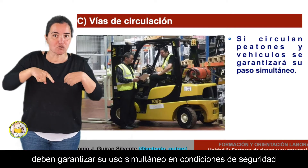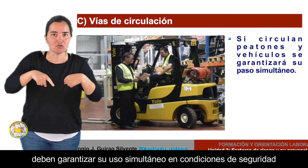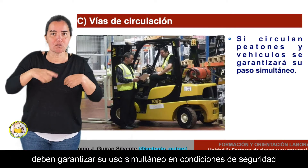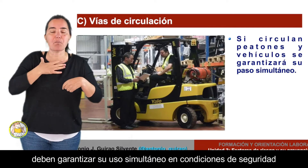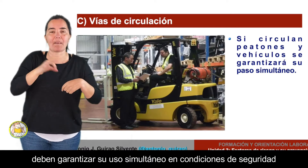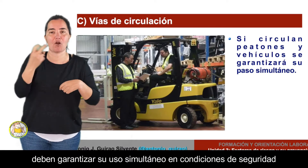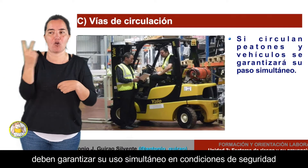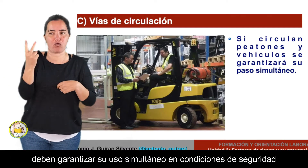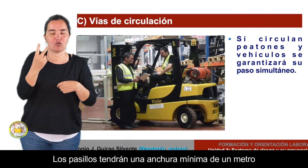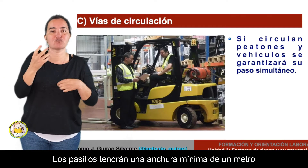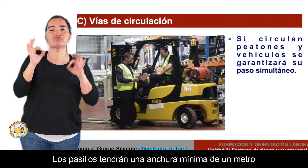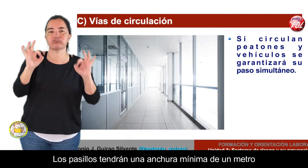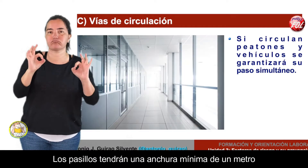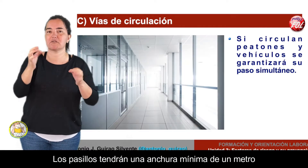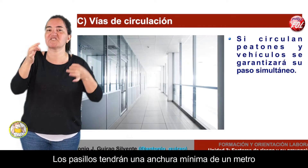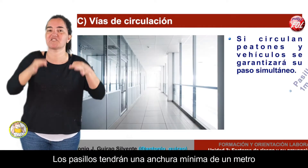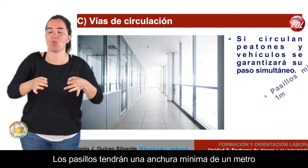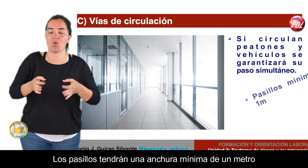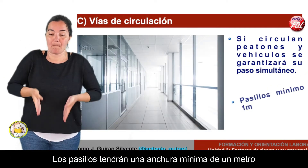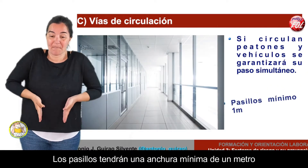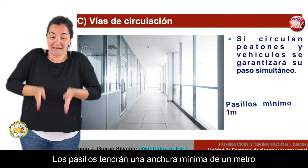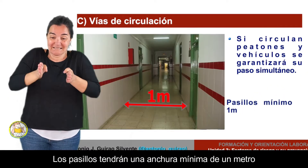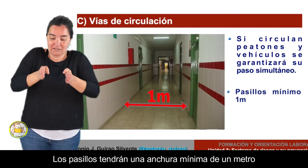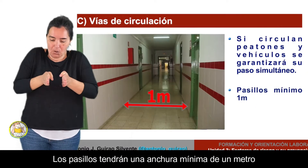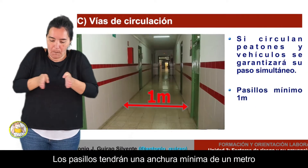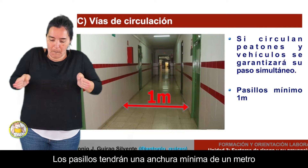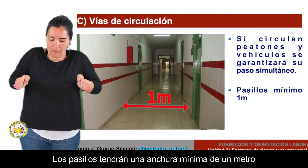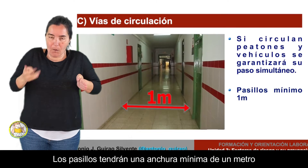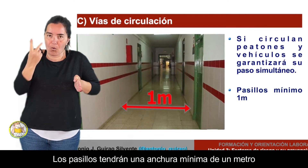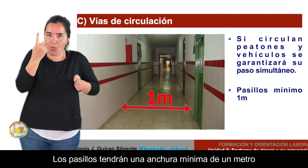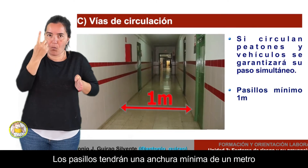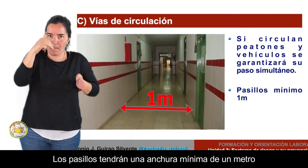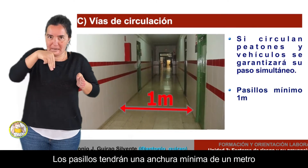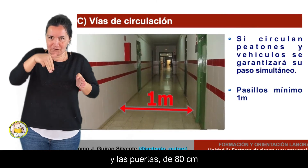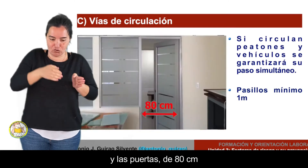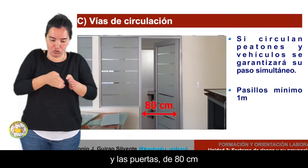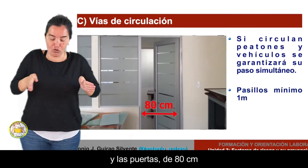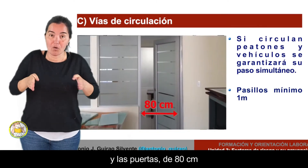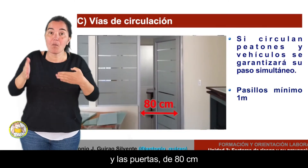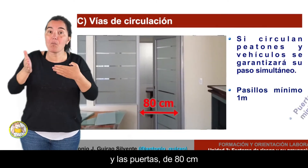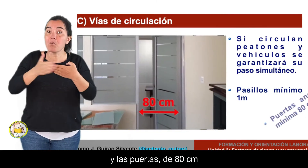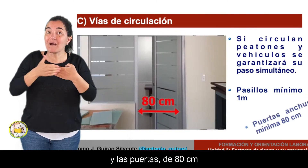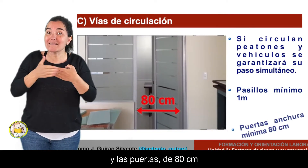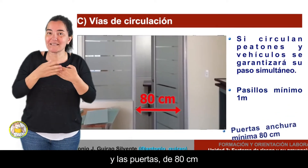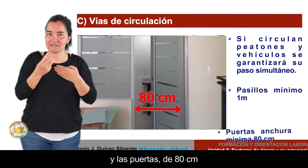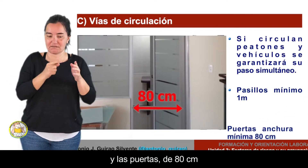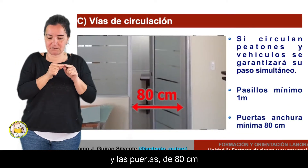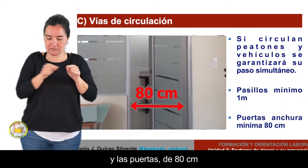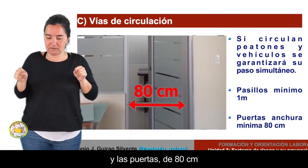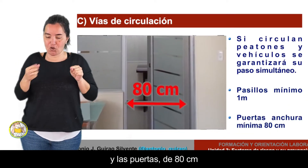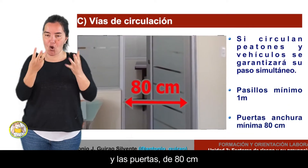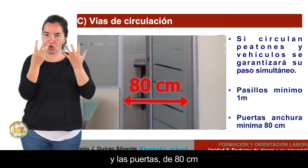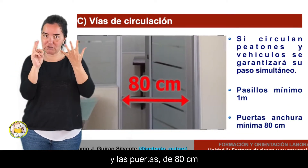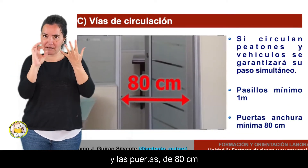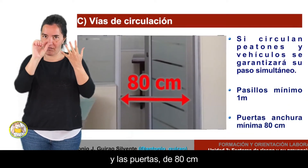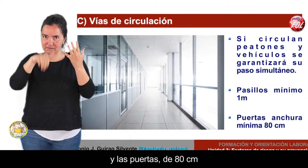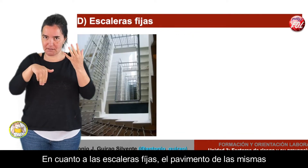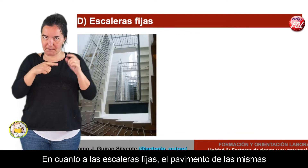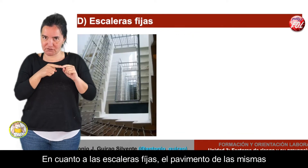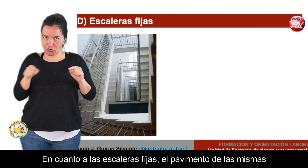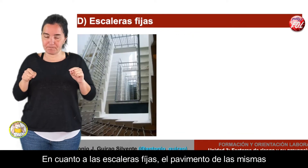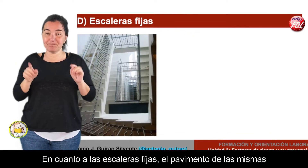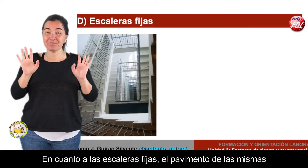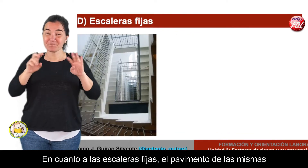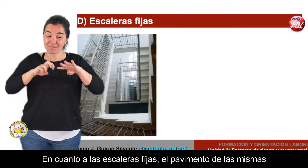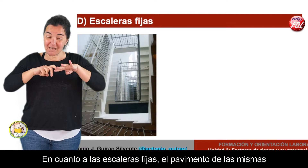en condiciones de seguridad. Los pasillos tendrán una anchura mínima de 1 metro y las puertas de 80 centímetros.